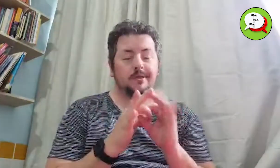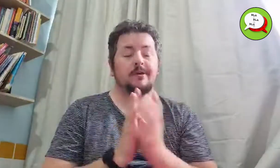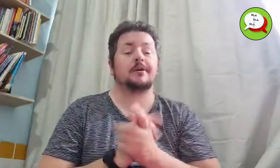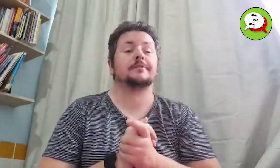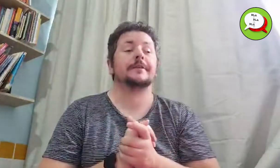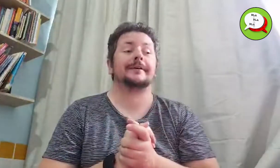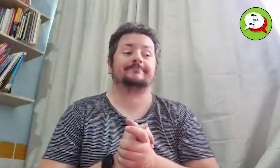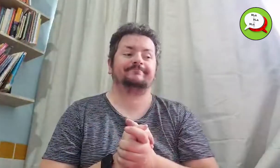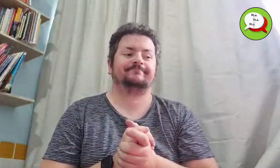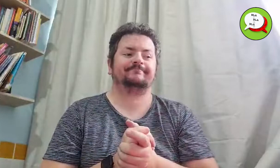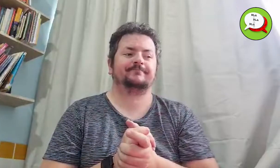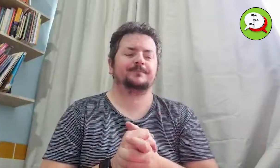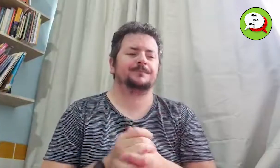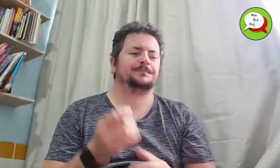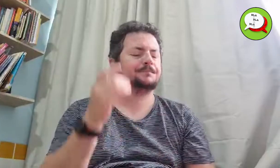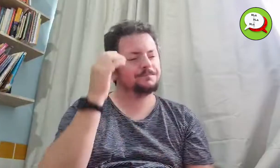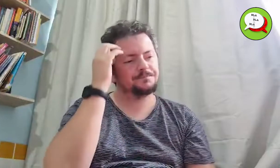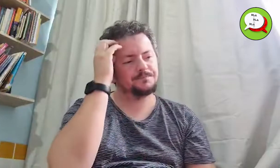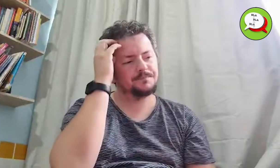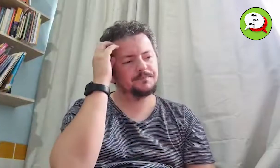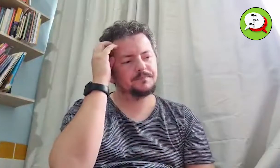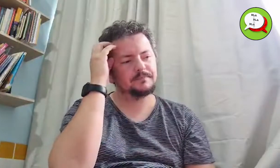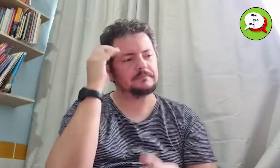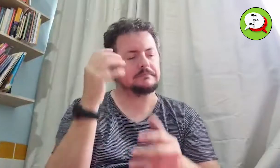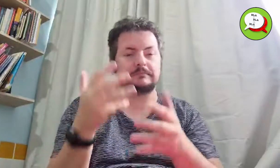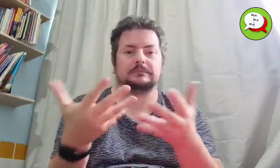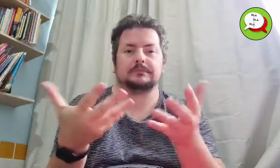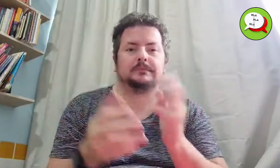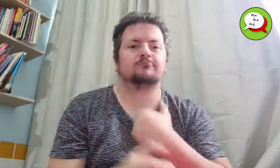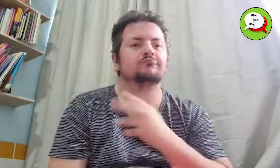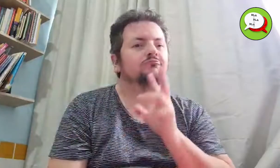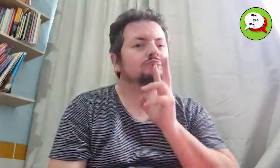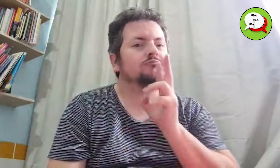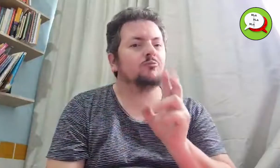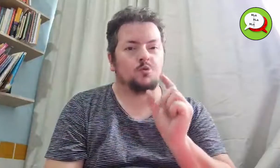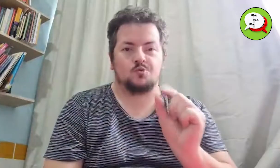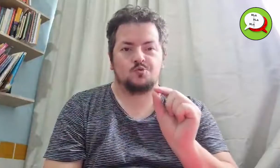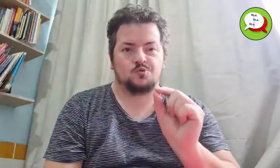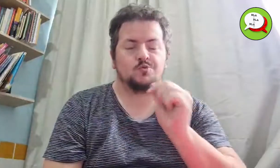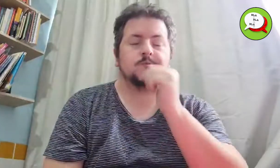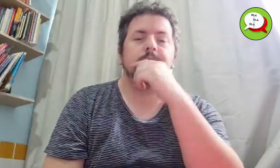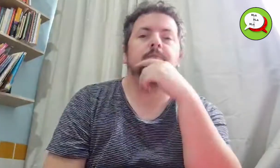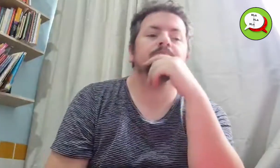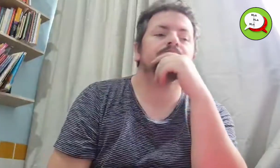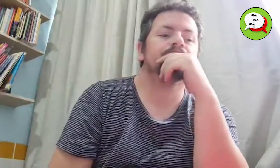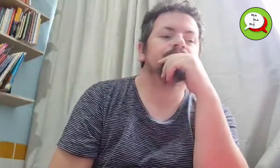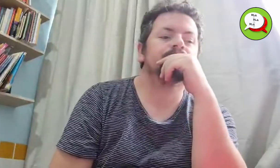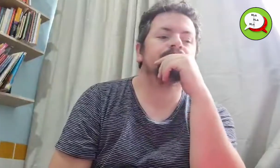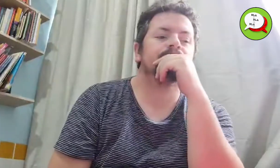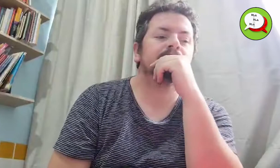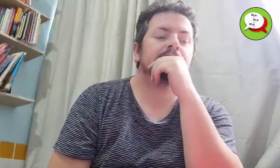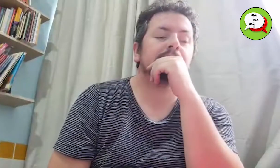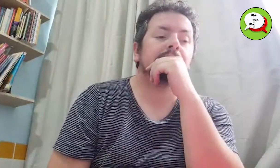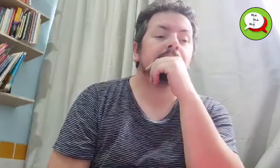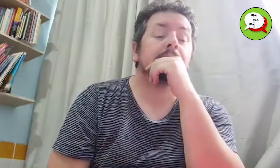importância da contextualização. Bom, essa resposta ela